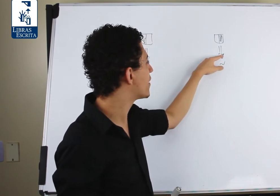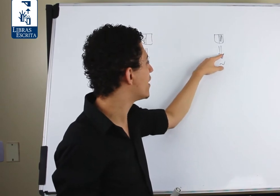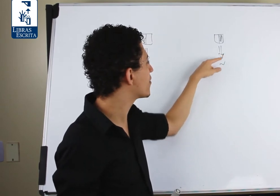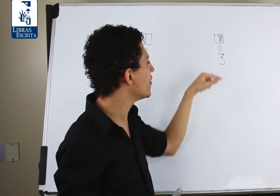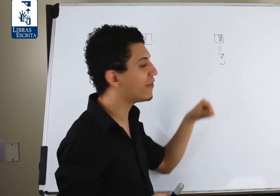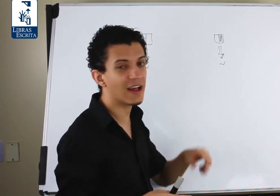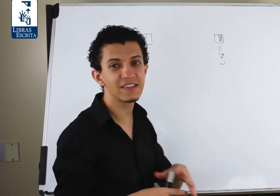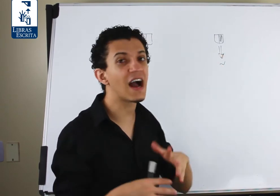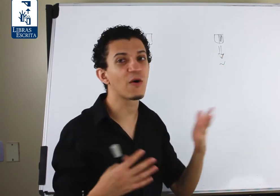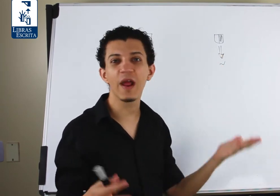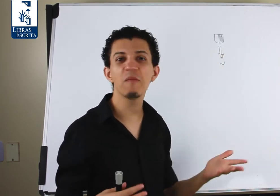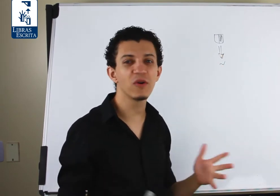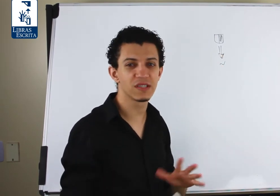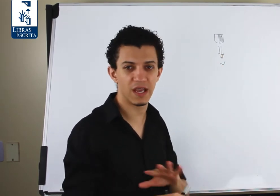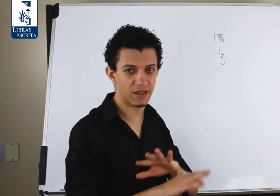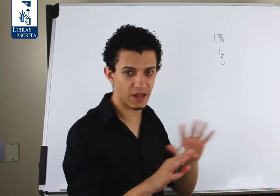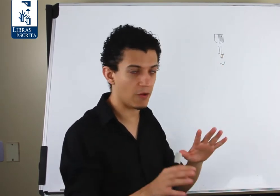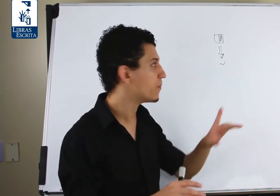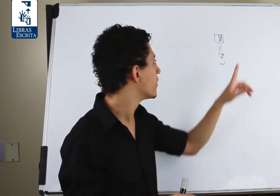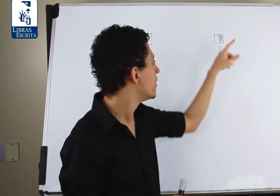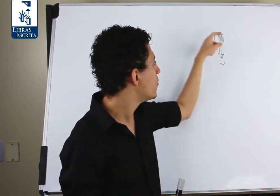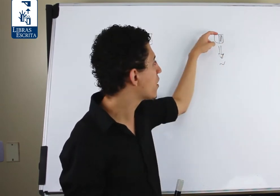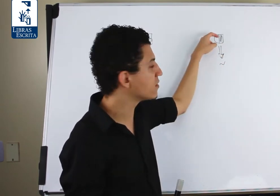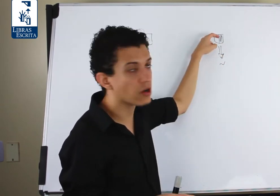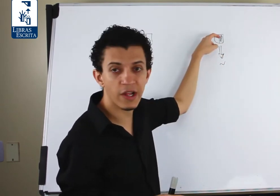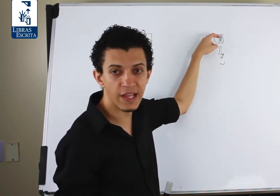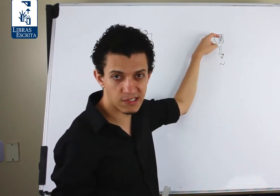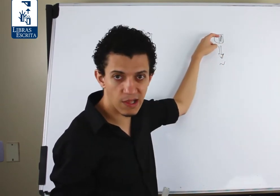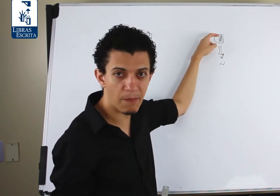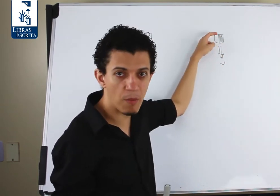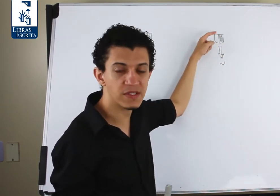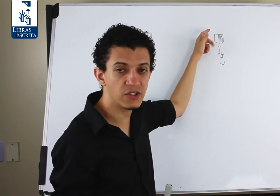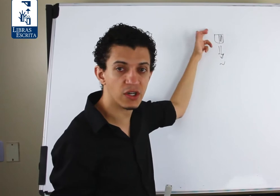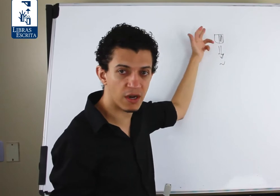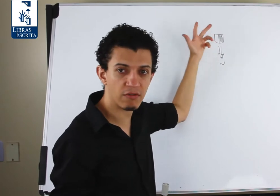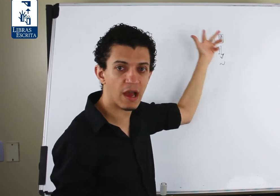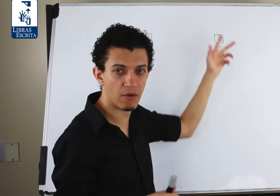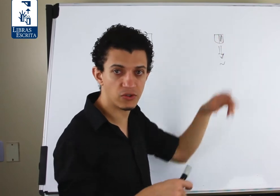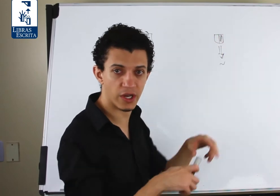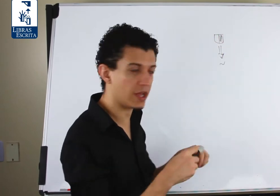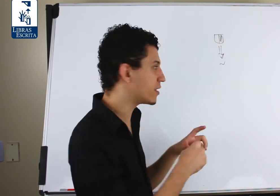branco e falar assim, agora é a mão esquerda. Não, por causa que a orientação da palma está indicando que é a mão direita.